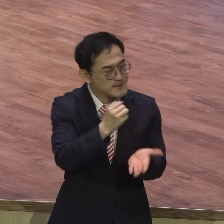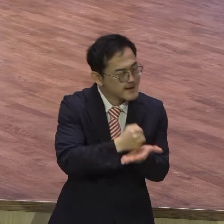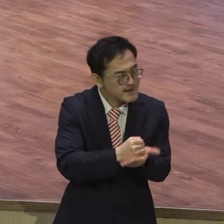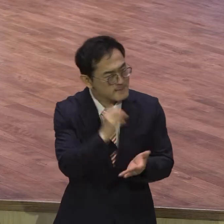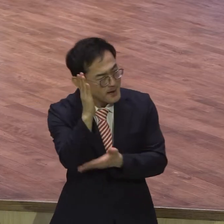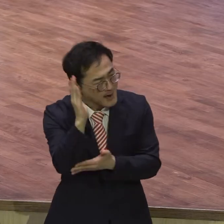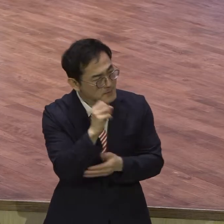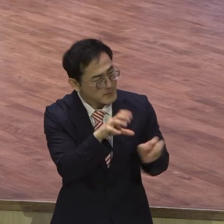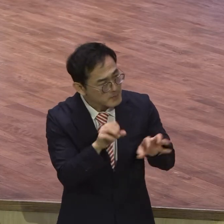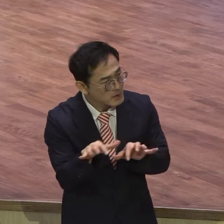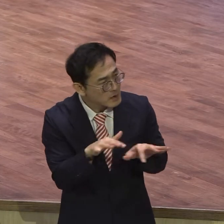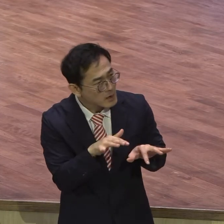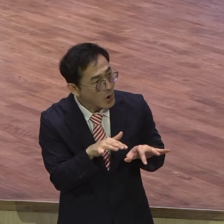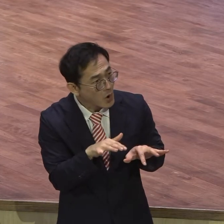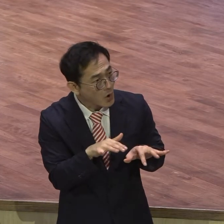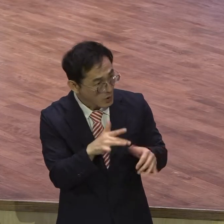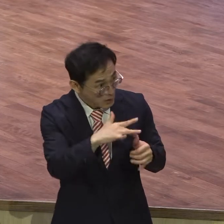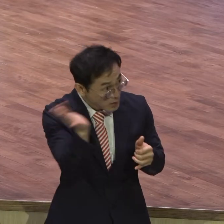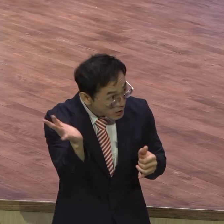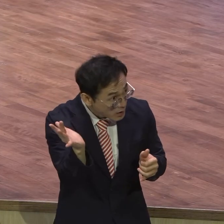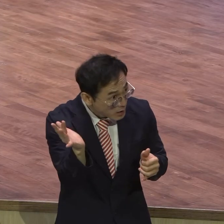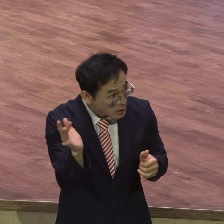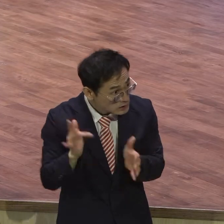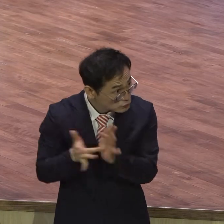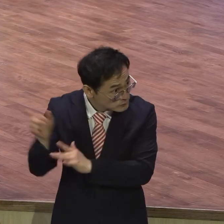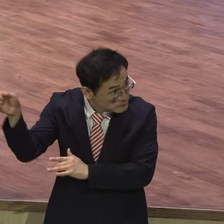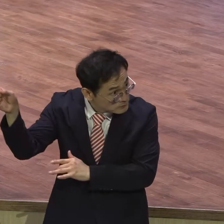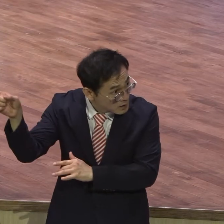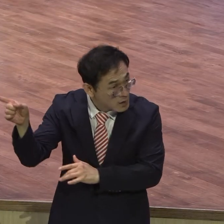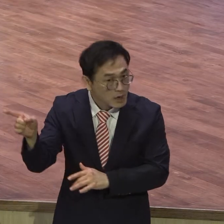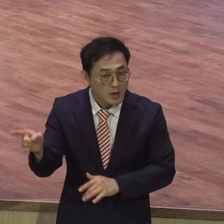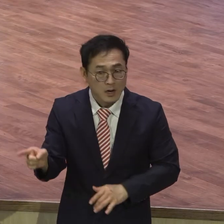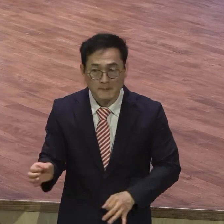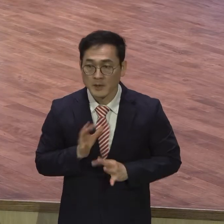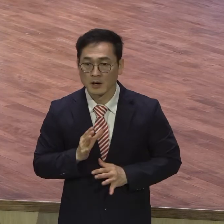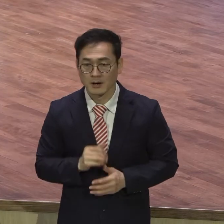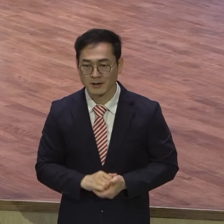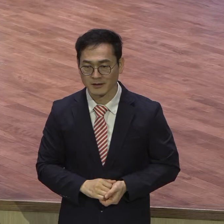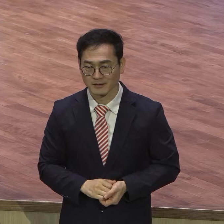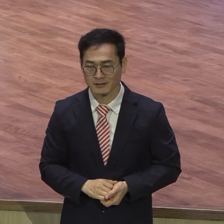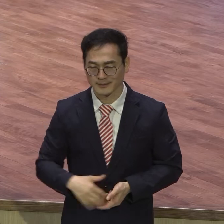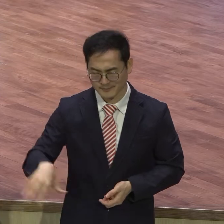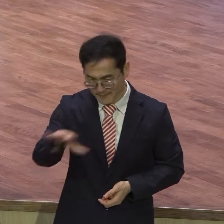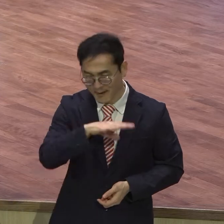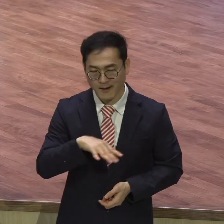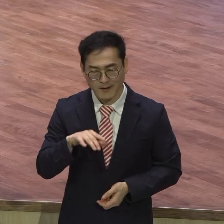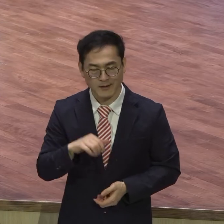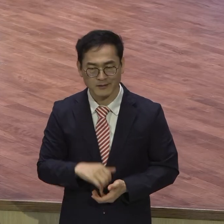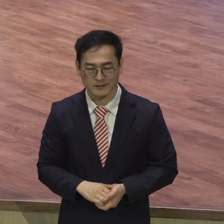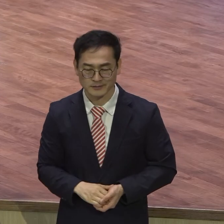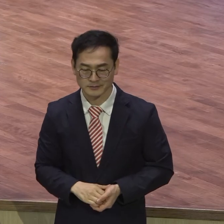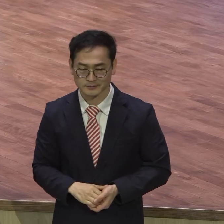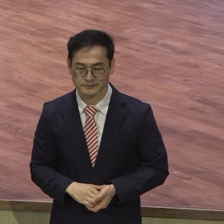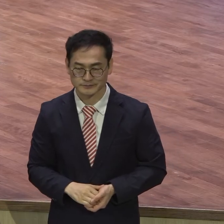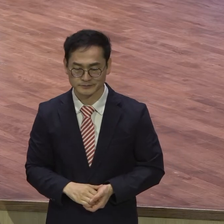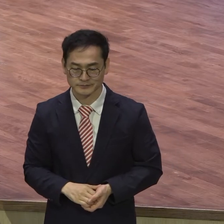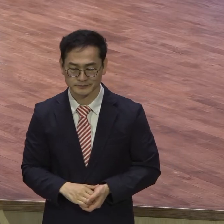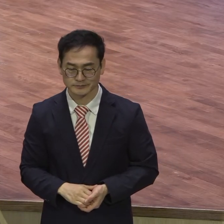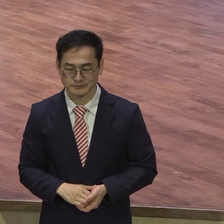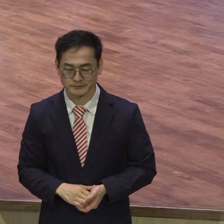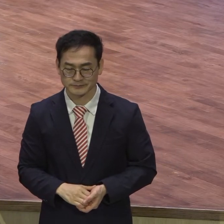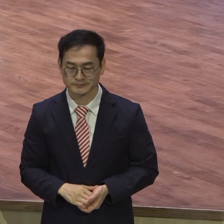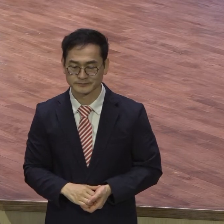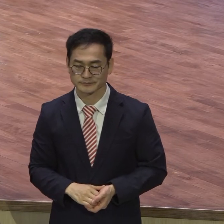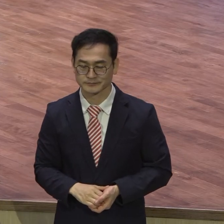놀랍게 얘기더라 얼마나 전도 많은지 아세요 다른 책에 보면요 이 대가볼리 지방이 예수님 다시